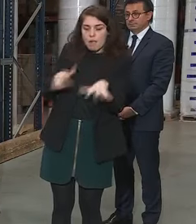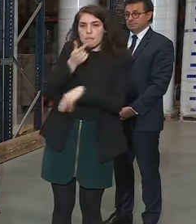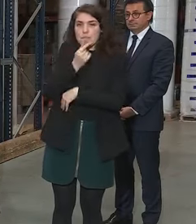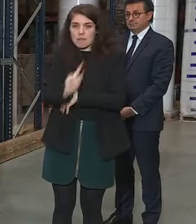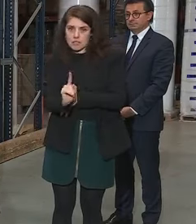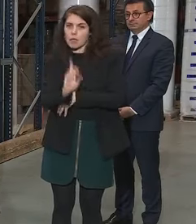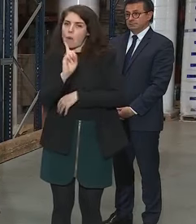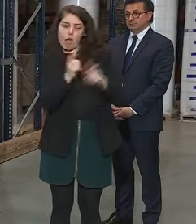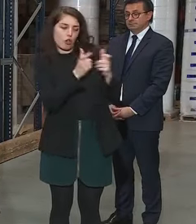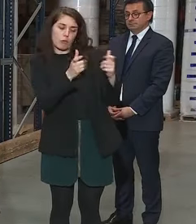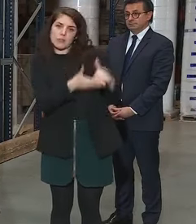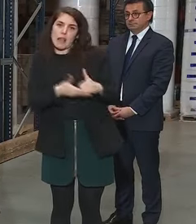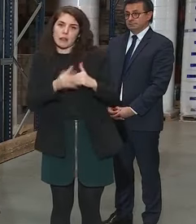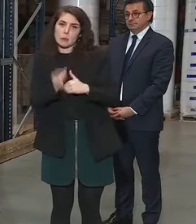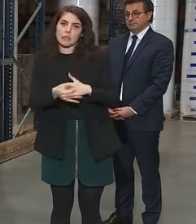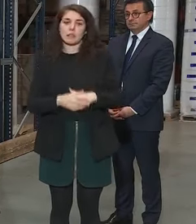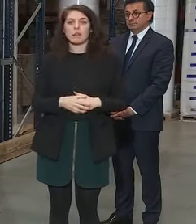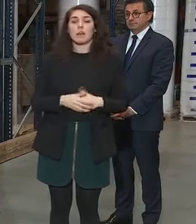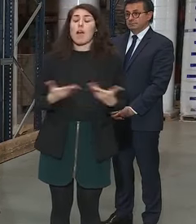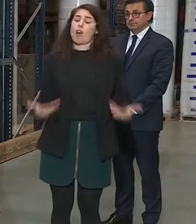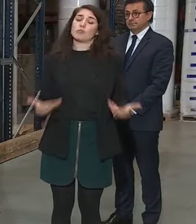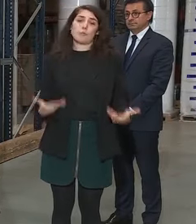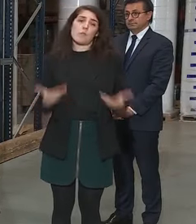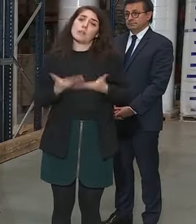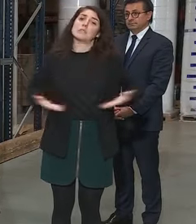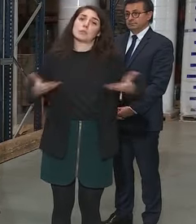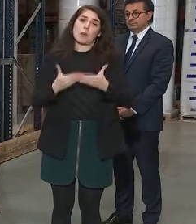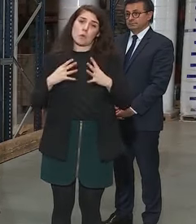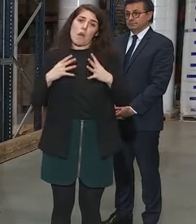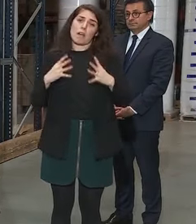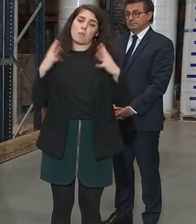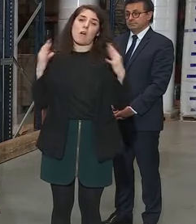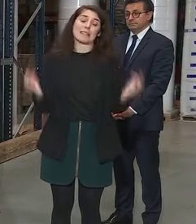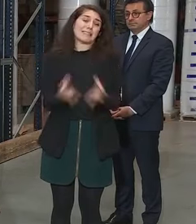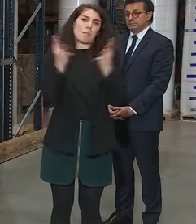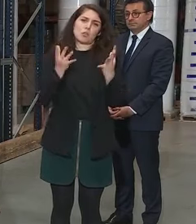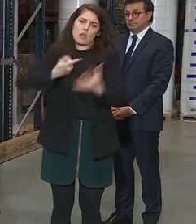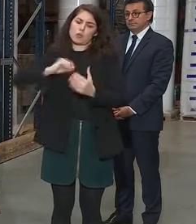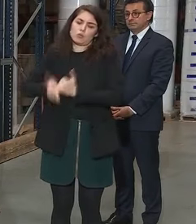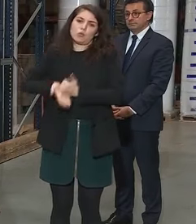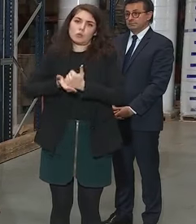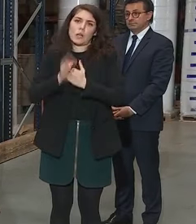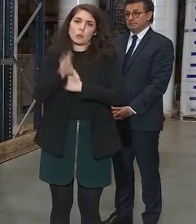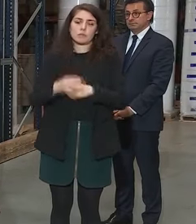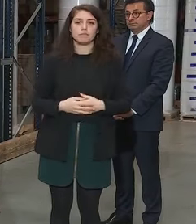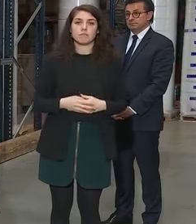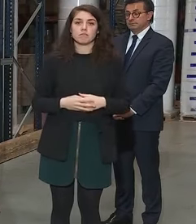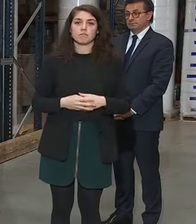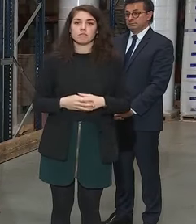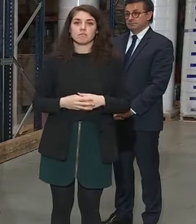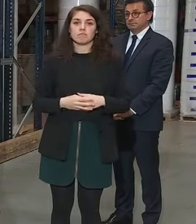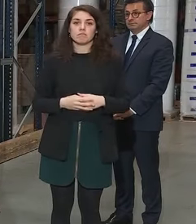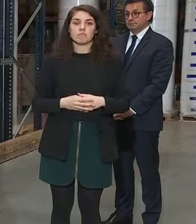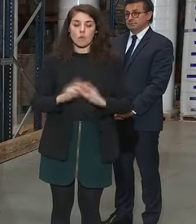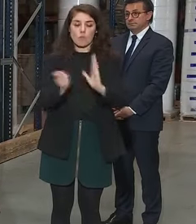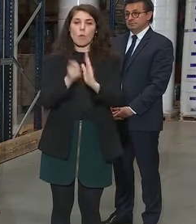entreprises. C'est un engagement exceptionnel que nous soutenons. Le jour d'après ne ressemblera pas au jour